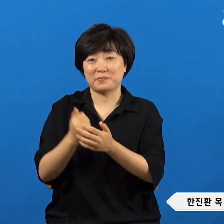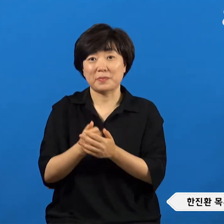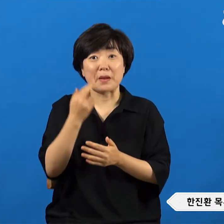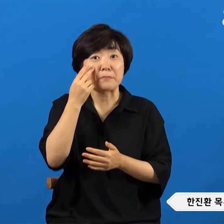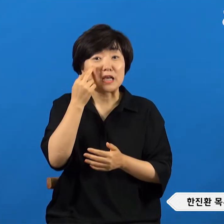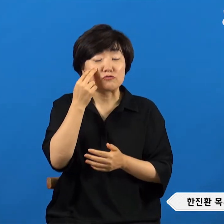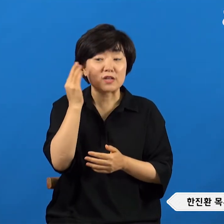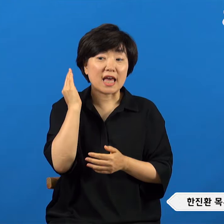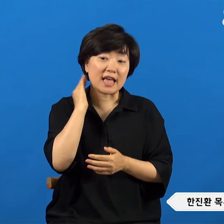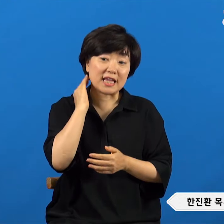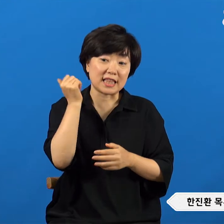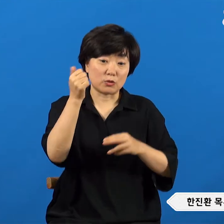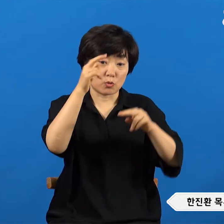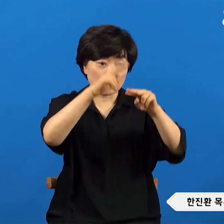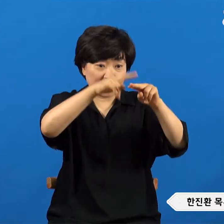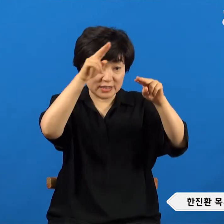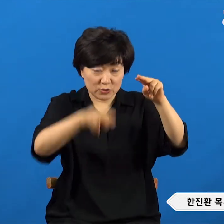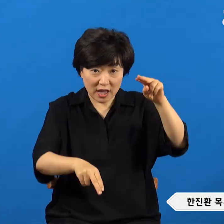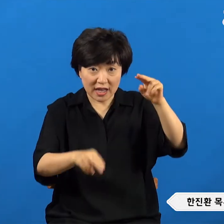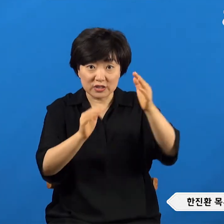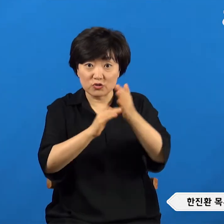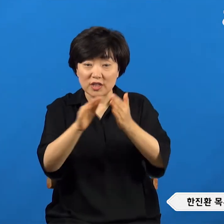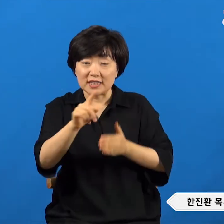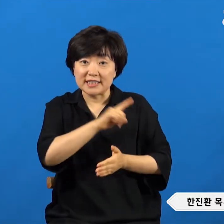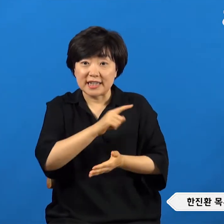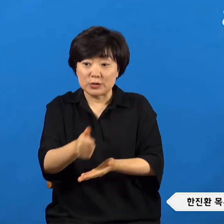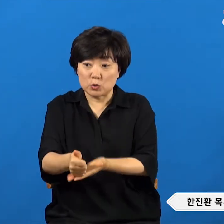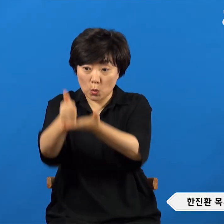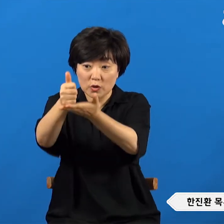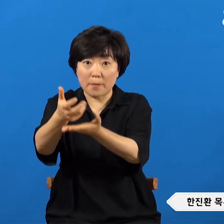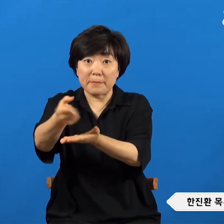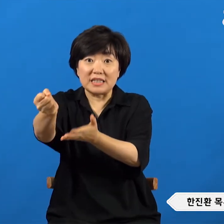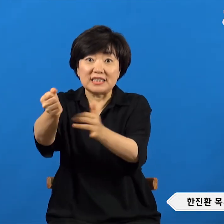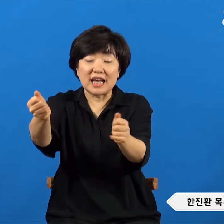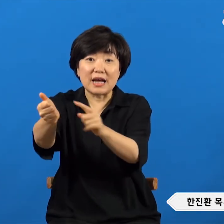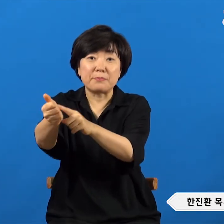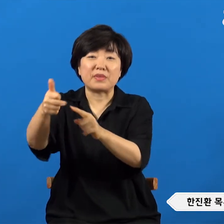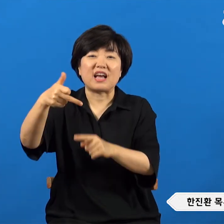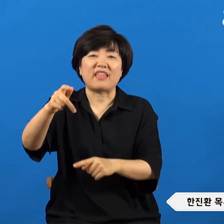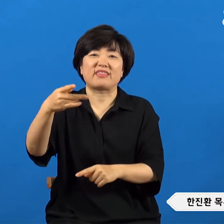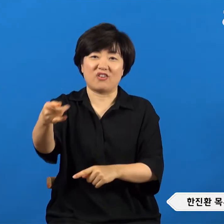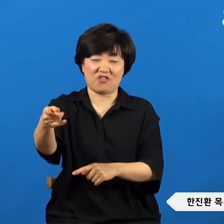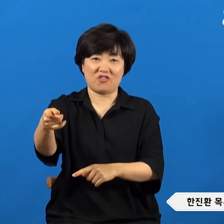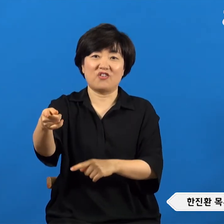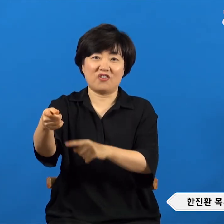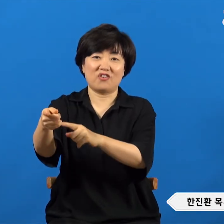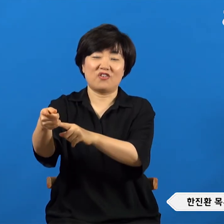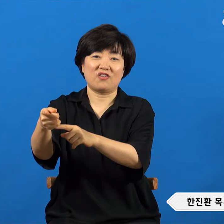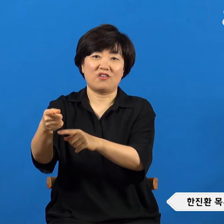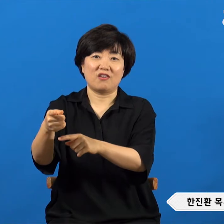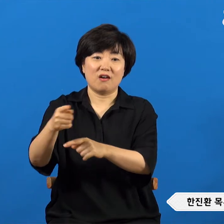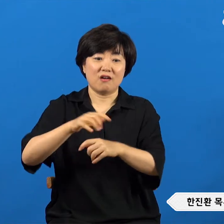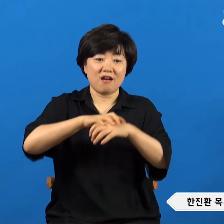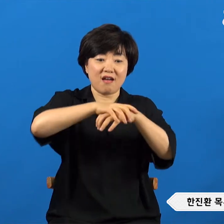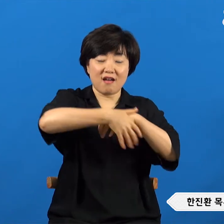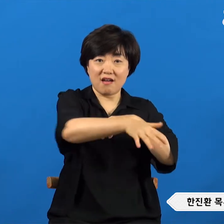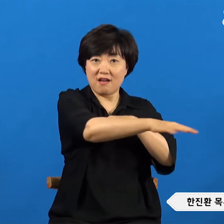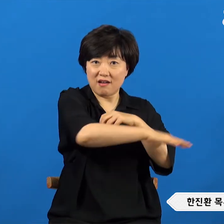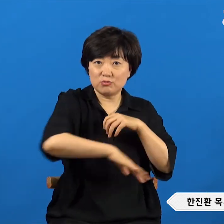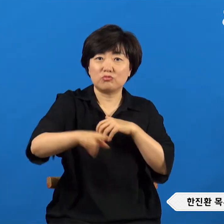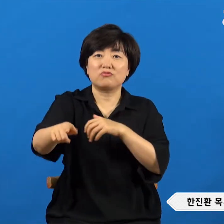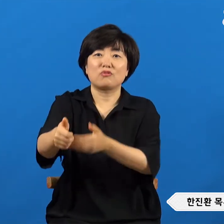미국의 은퇴한 대통령 가운데 가장 존경받는 사람이 지미 카터입니다. 전 세계적으로도 존경을